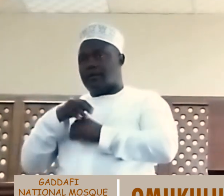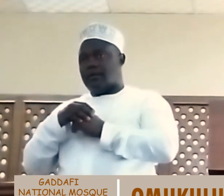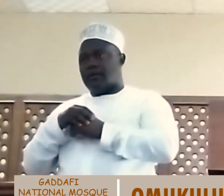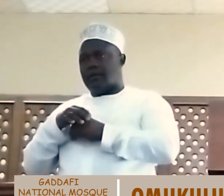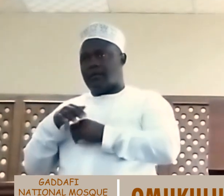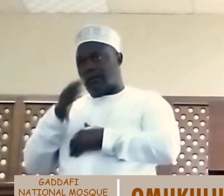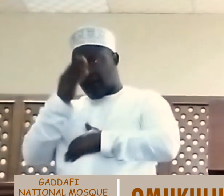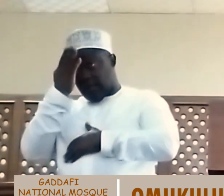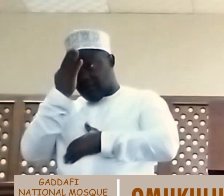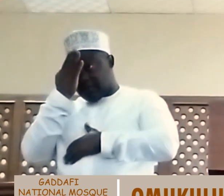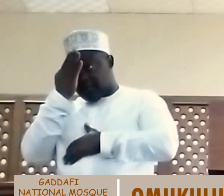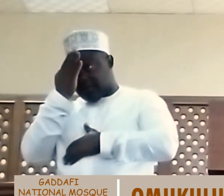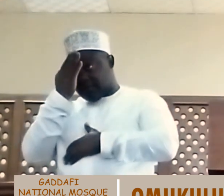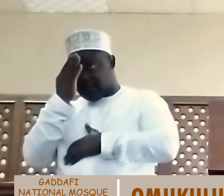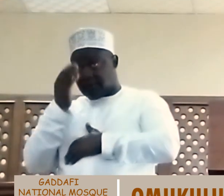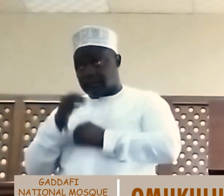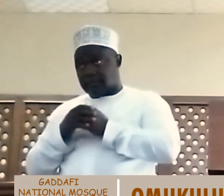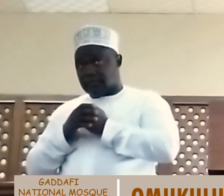إخوة الإسلام